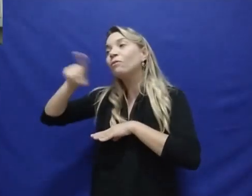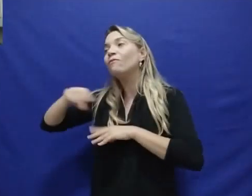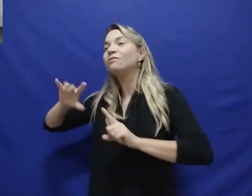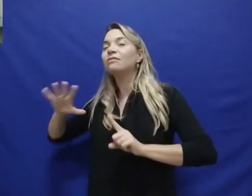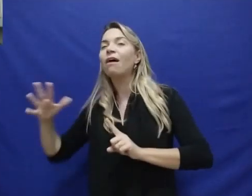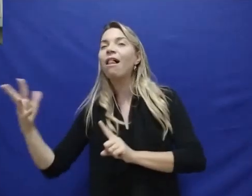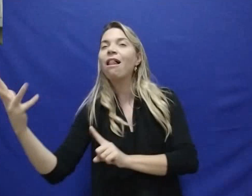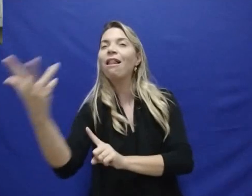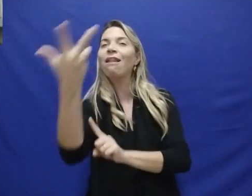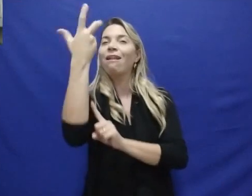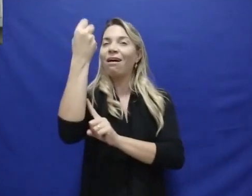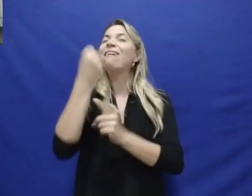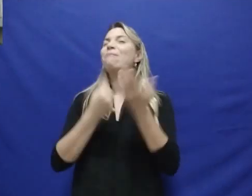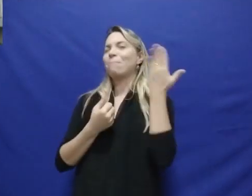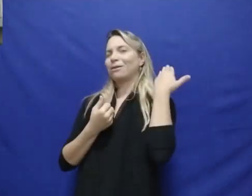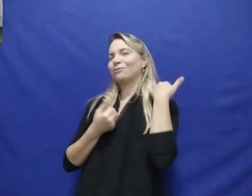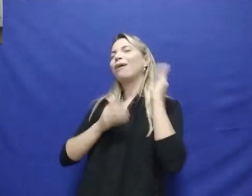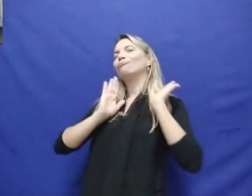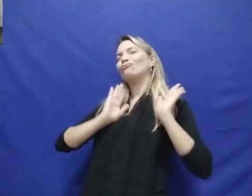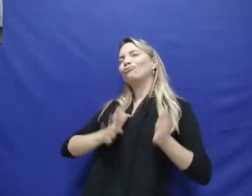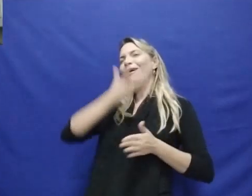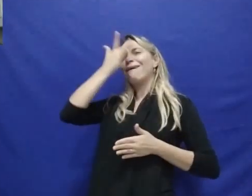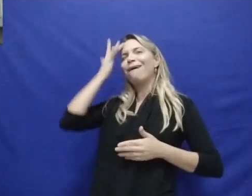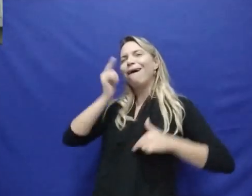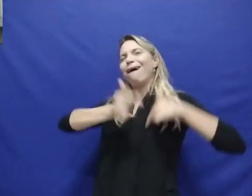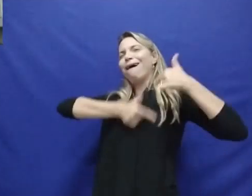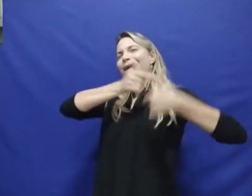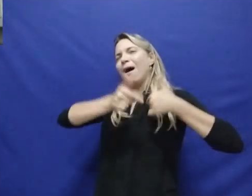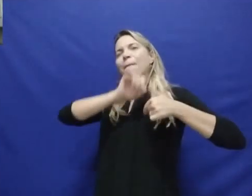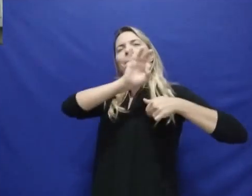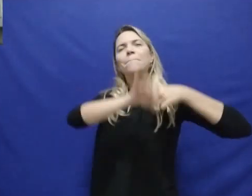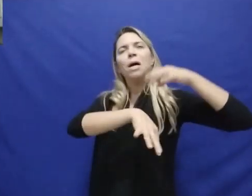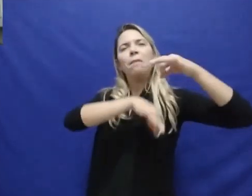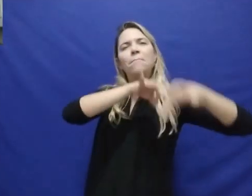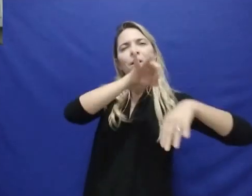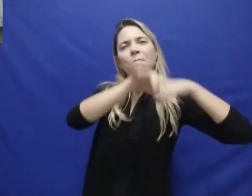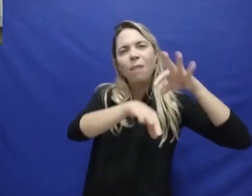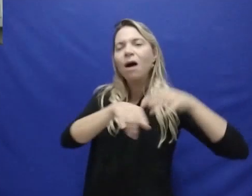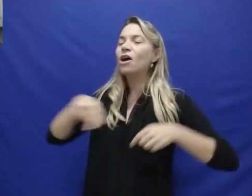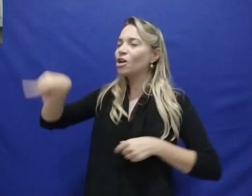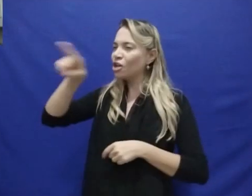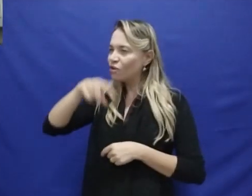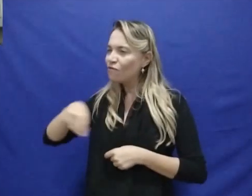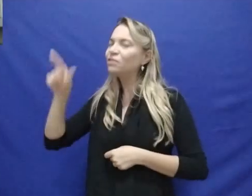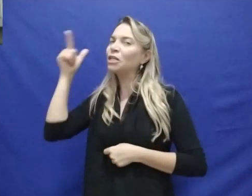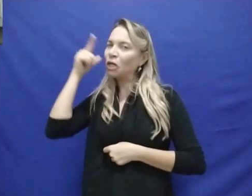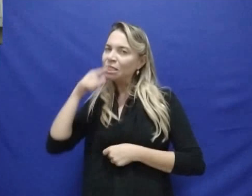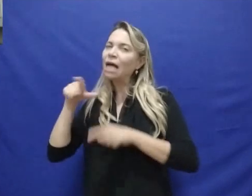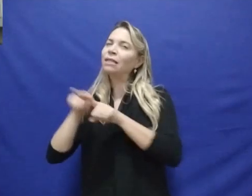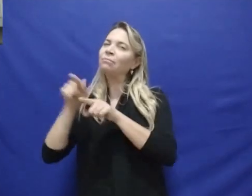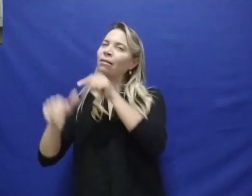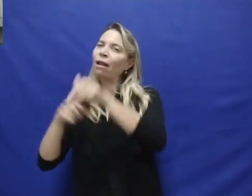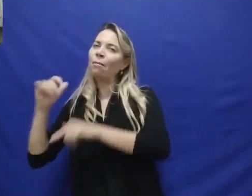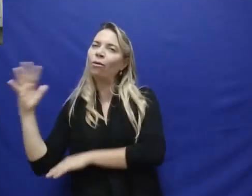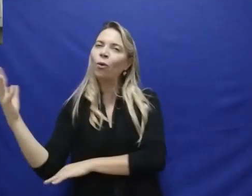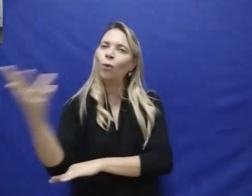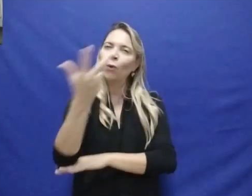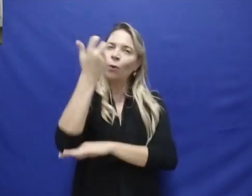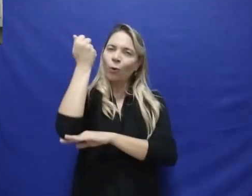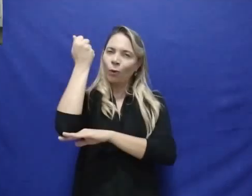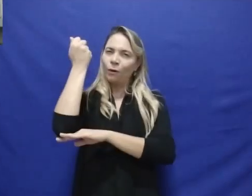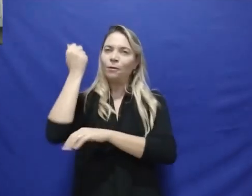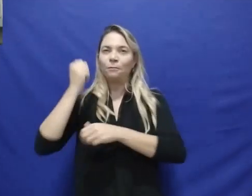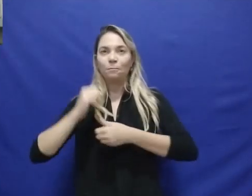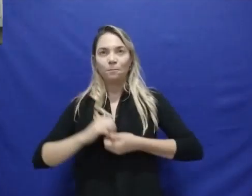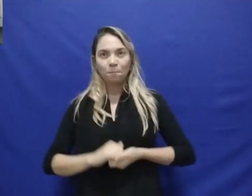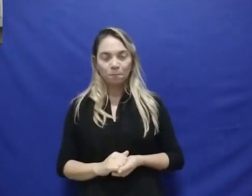semeastes. Outros trabalharam e vós entrastes no seu trabalho. O Senhor Jesus Cristo